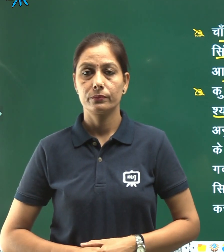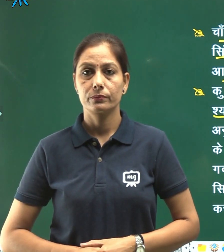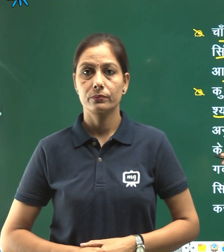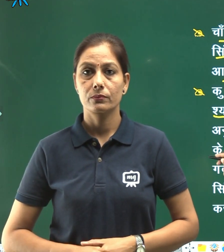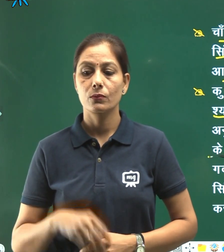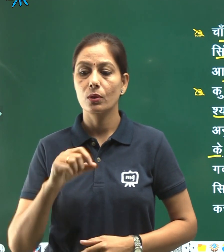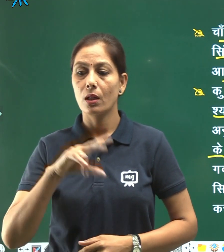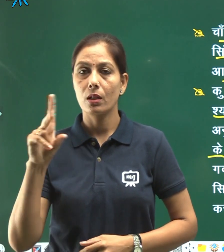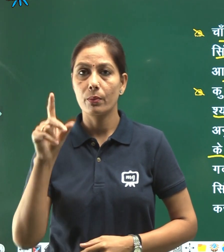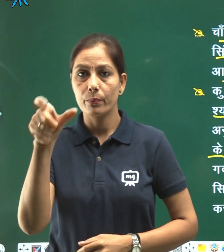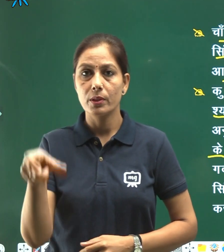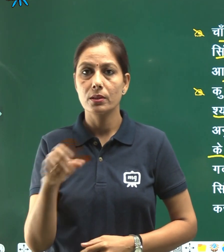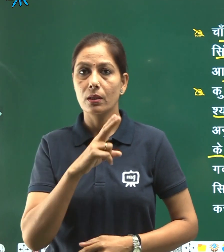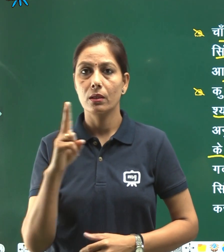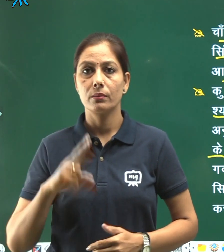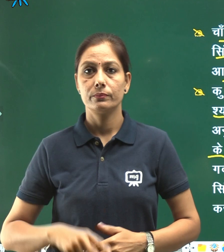चांद सिंह के